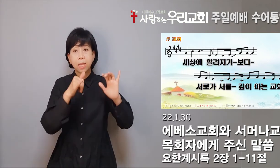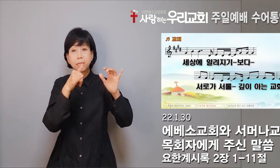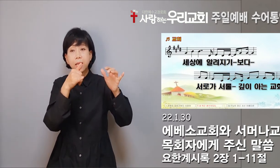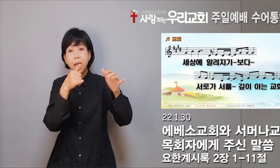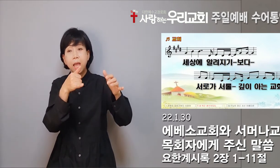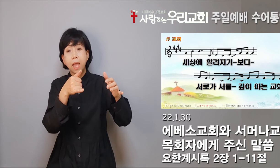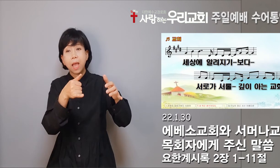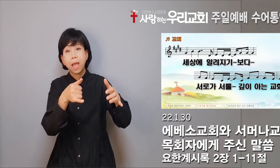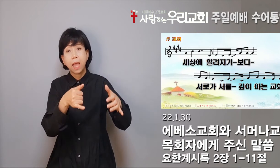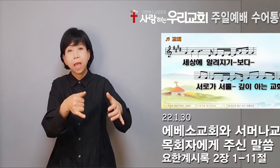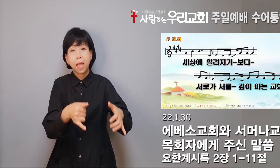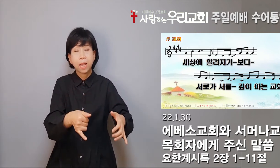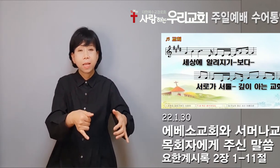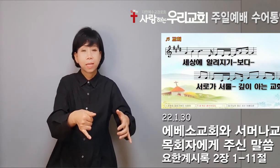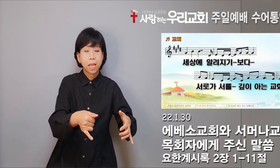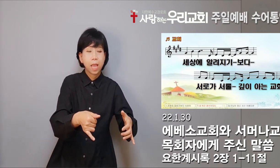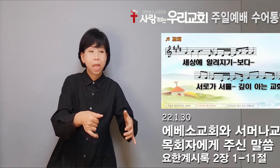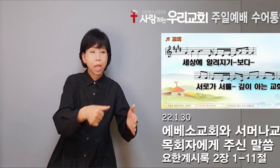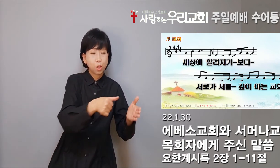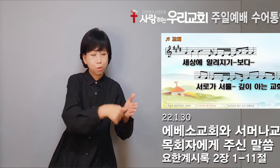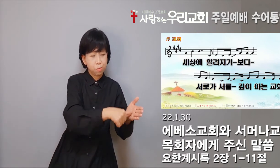세상에